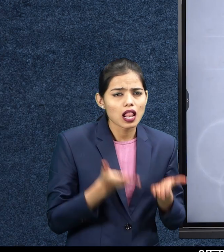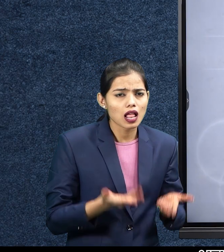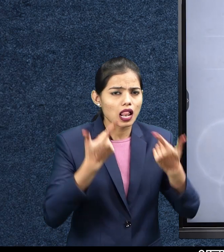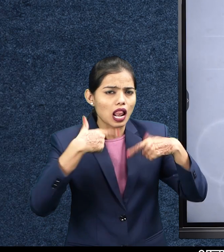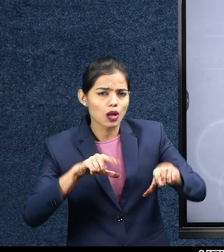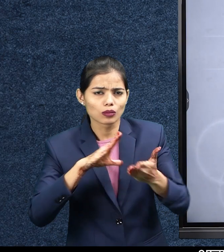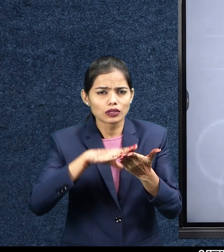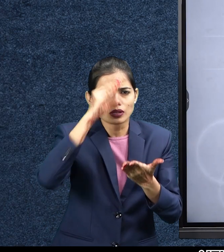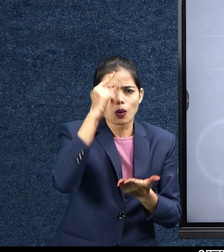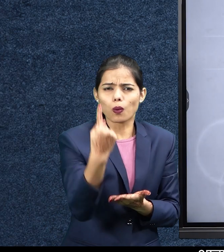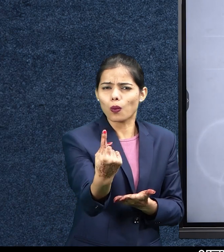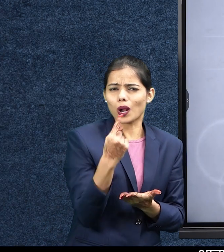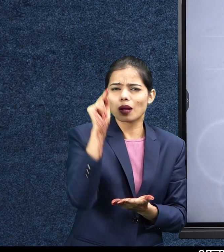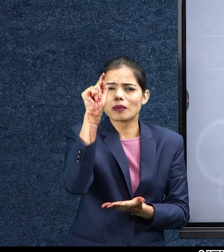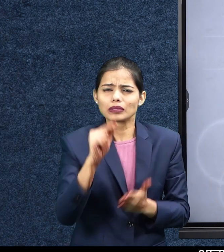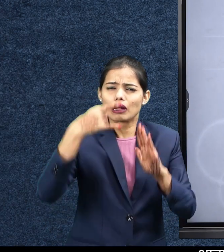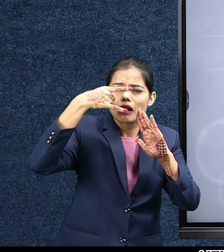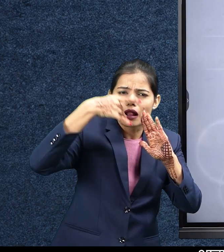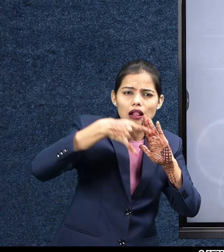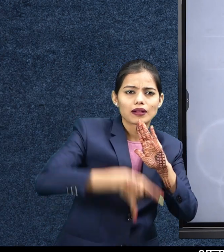आता प्रत्येक घटना तपशीलवार जाणून घेऊ.